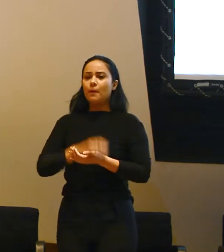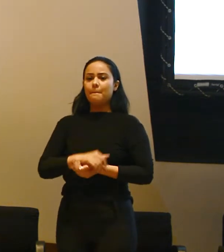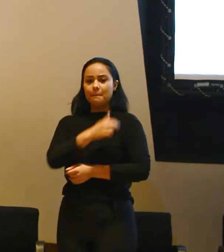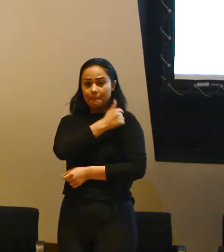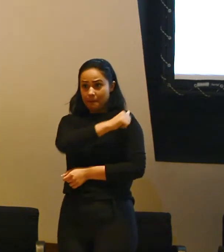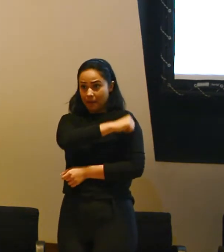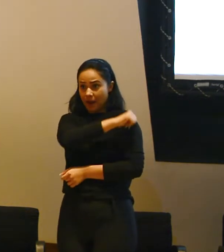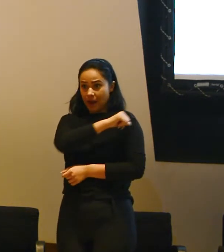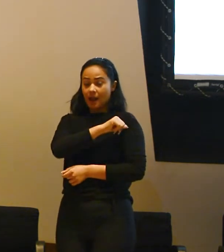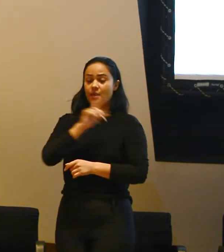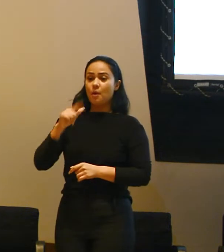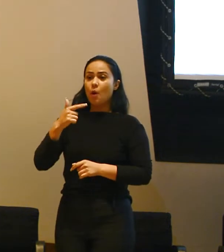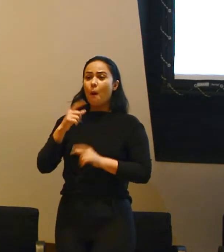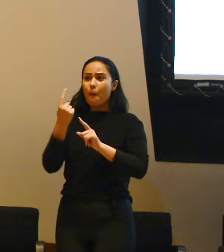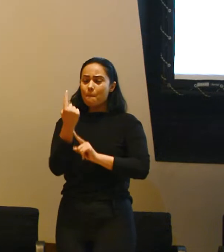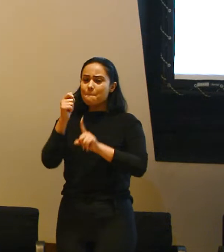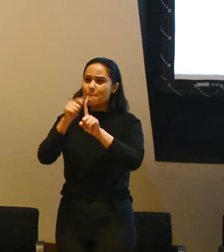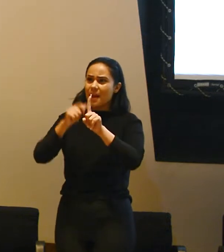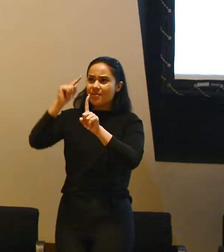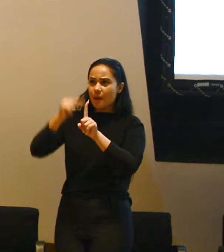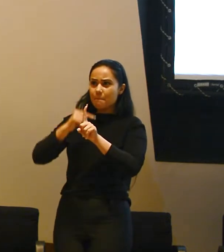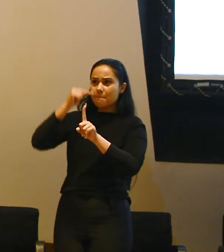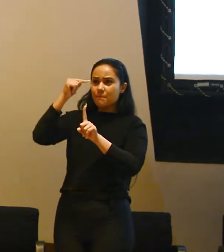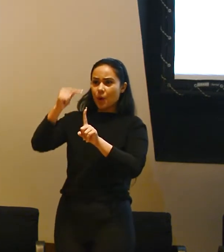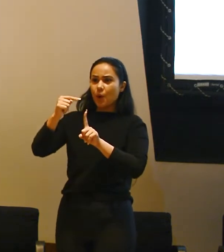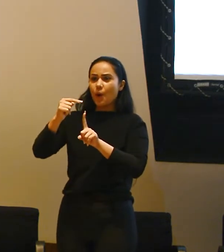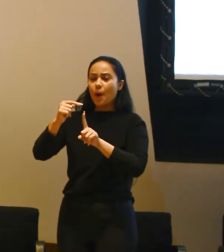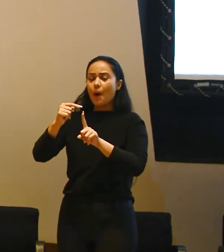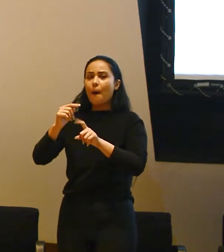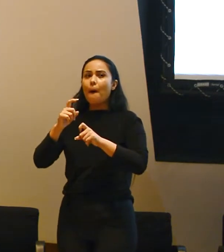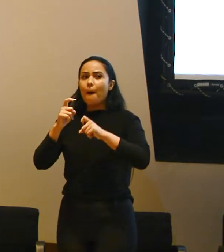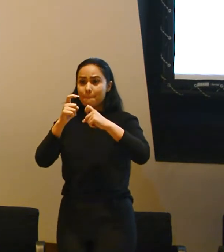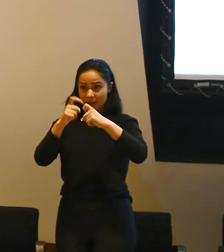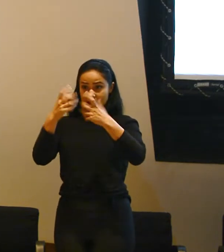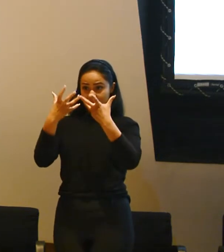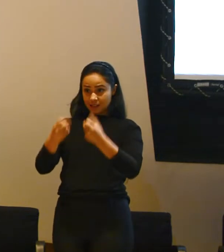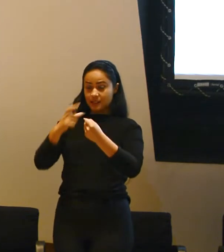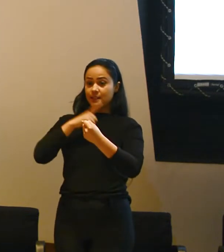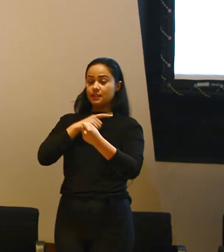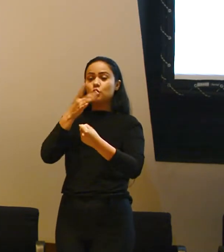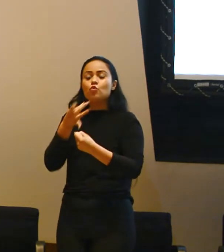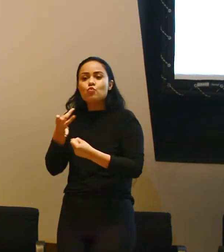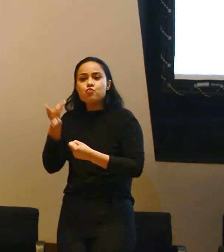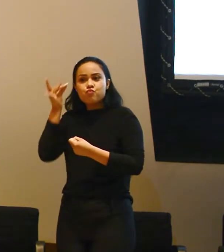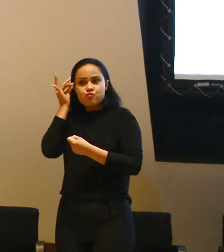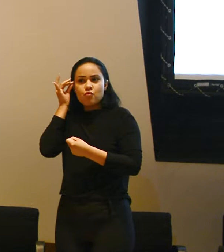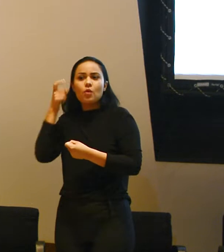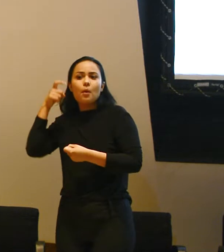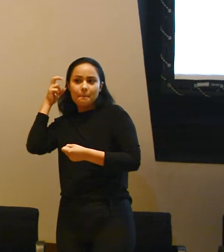aí posteriormente, até um mês depois, conforme o médico autorizar, a gente realiza a ativação do implante